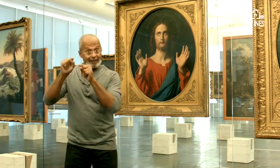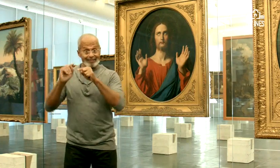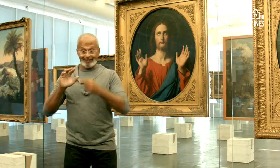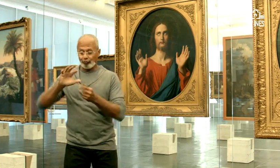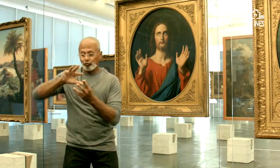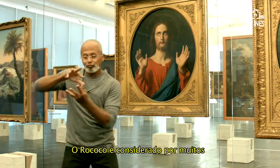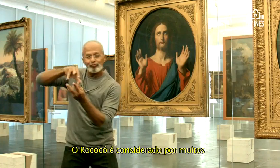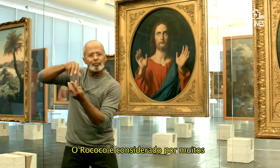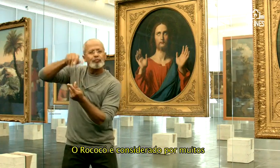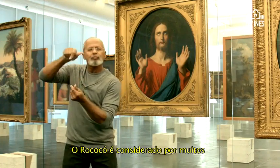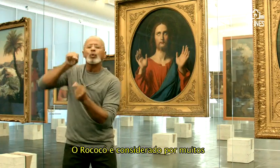O Rococó